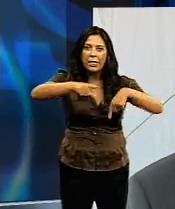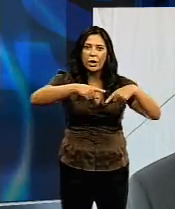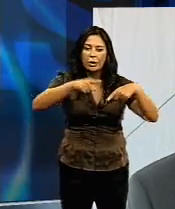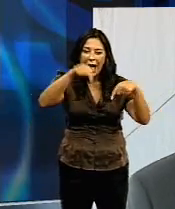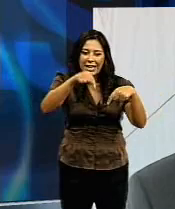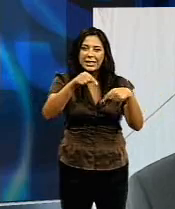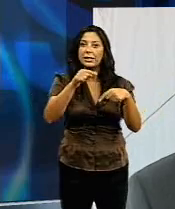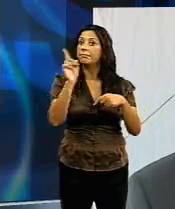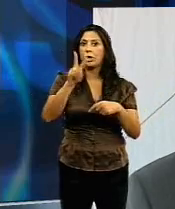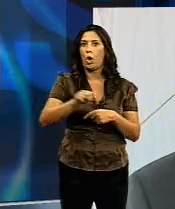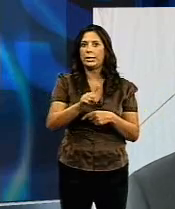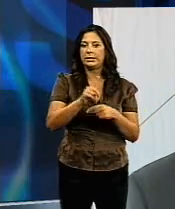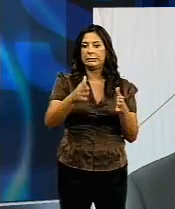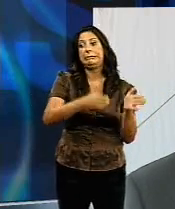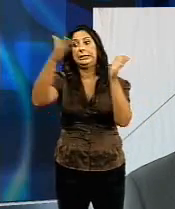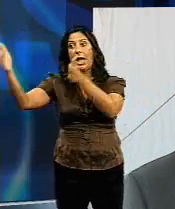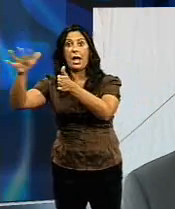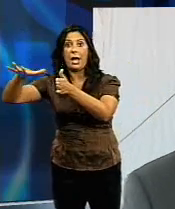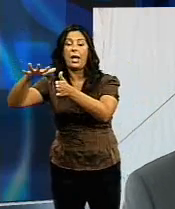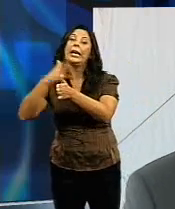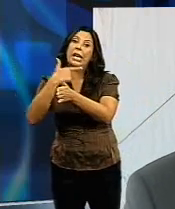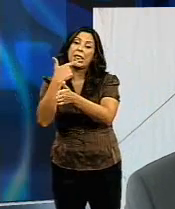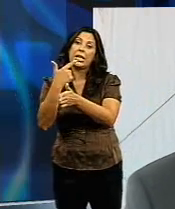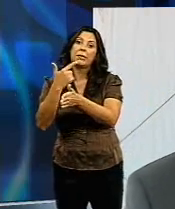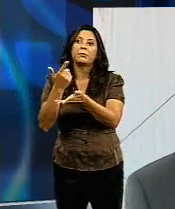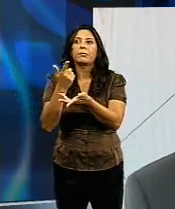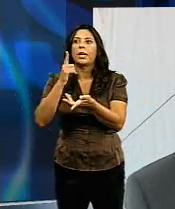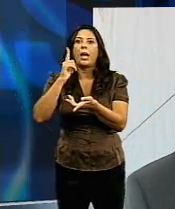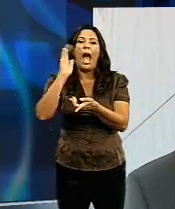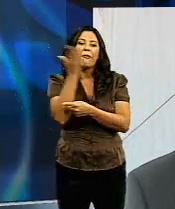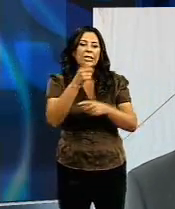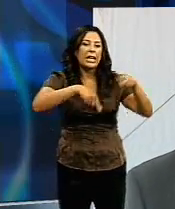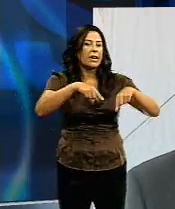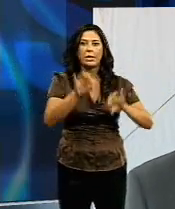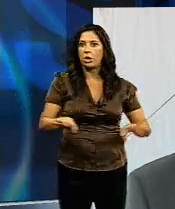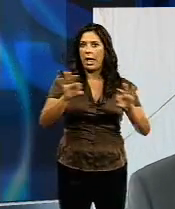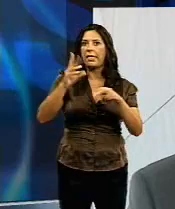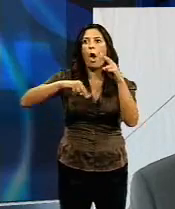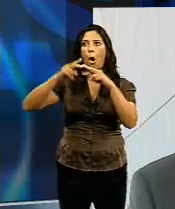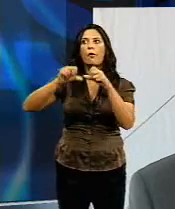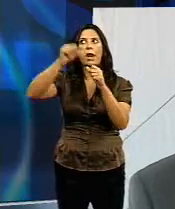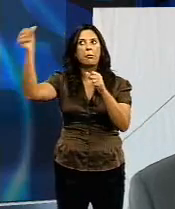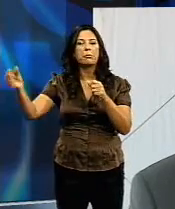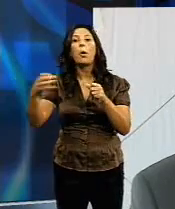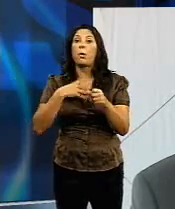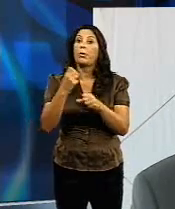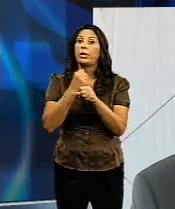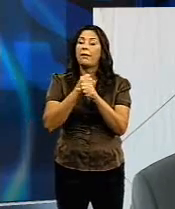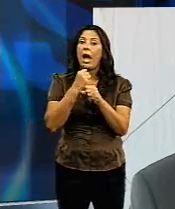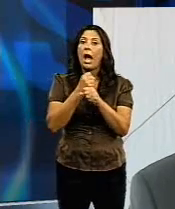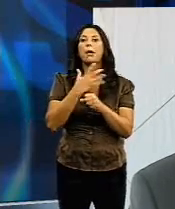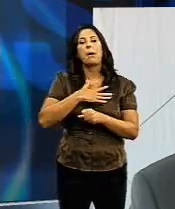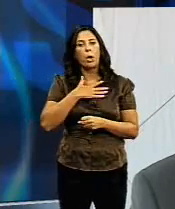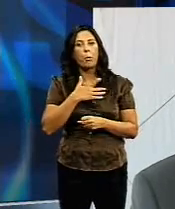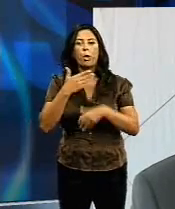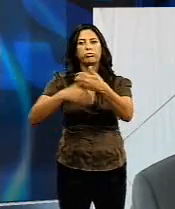de movilidad de la ciudad, y eso hace que no vamos a interferir durante la obra en el tráfico, y eso nos va a permitir trabajar de forma mucho más cómoda